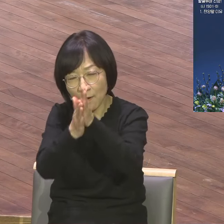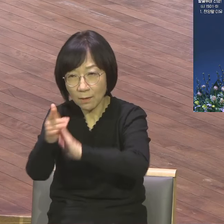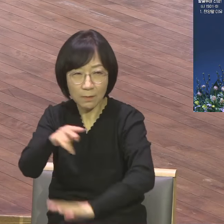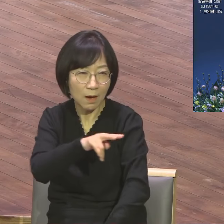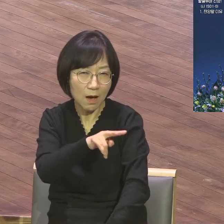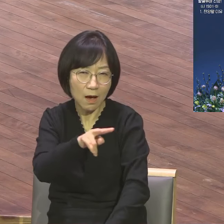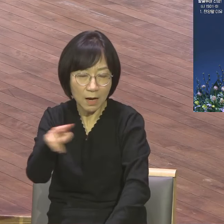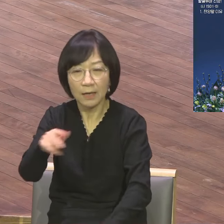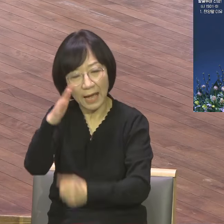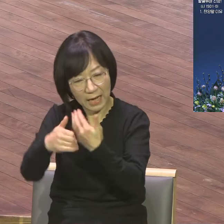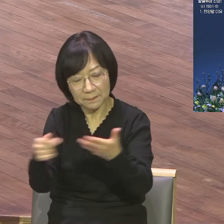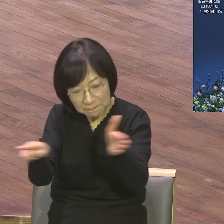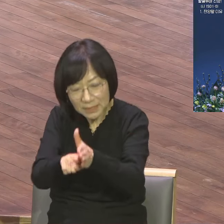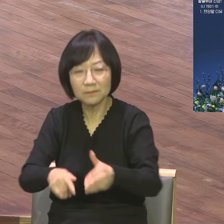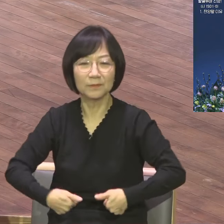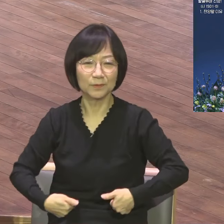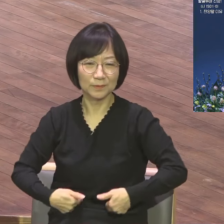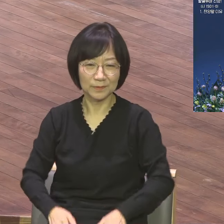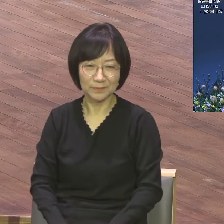창조사요.